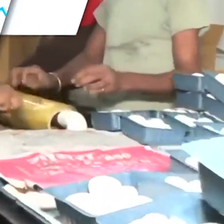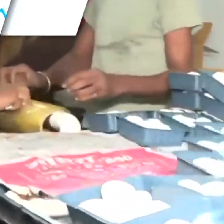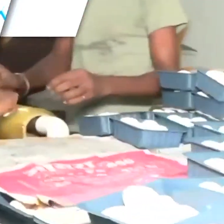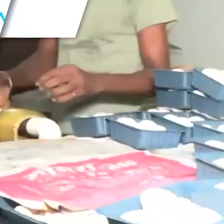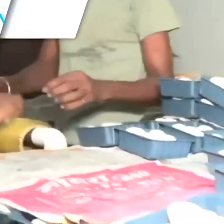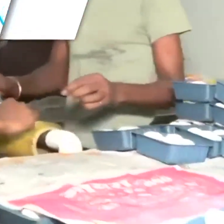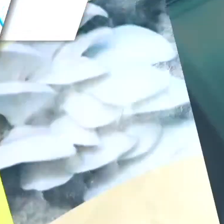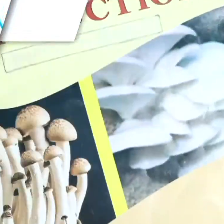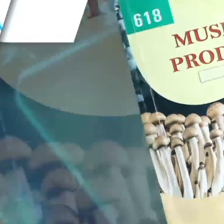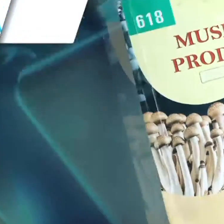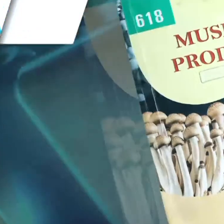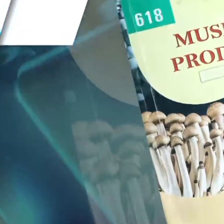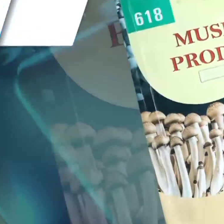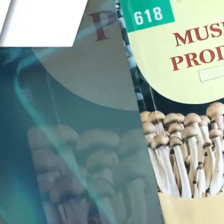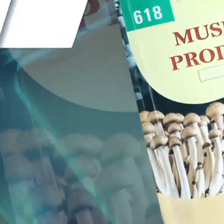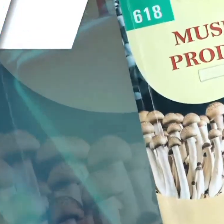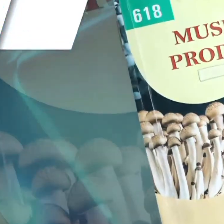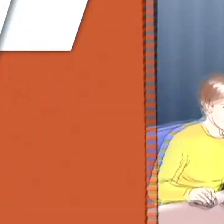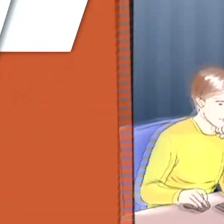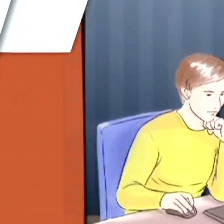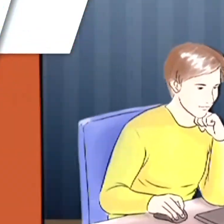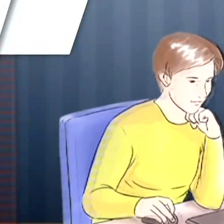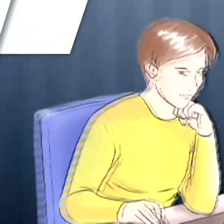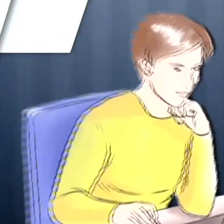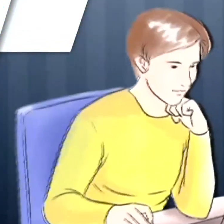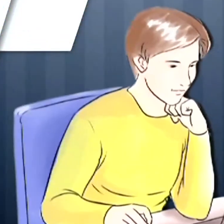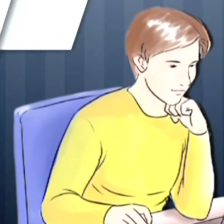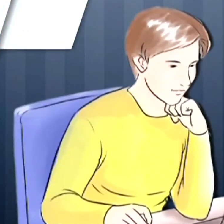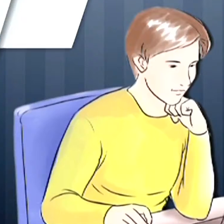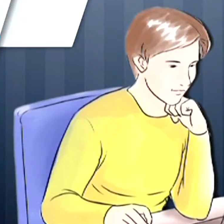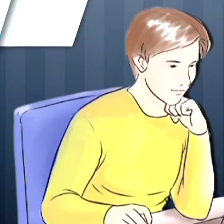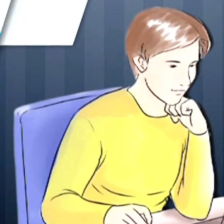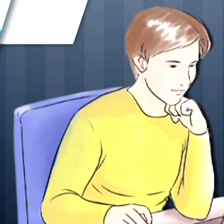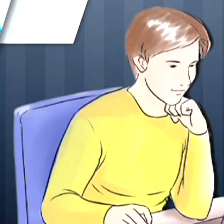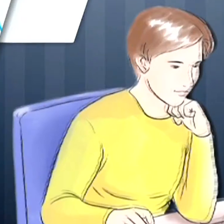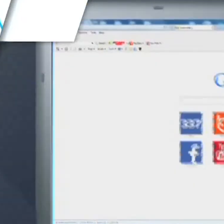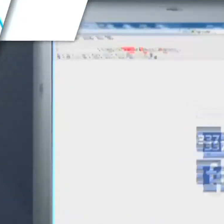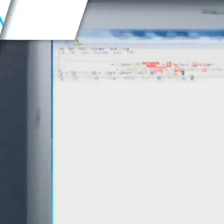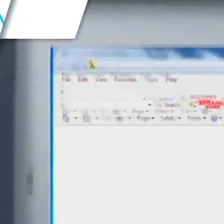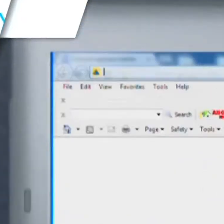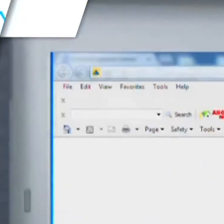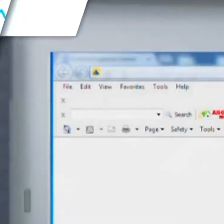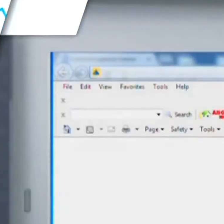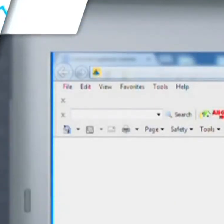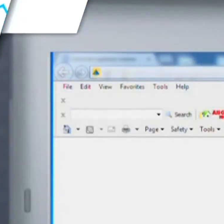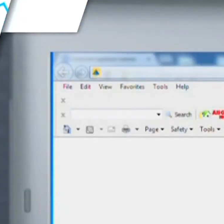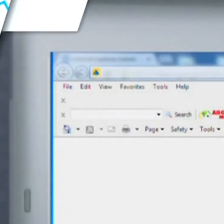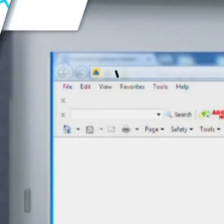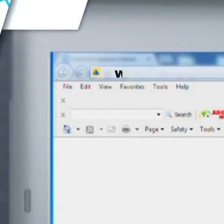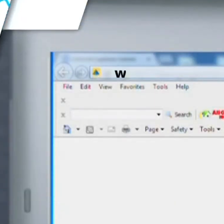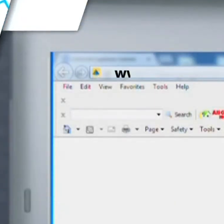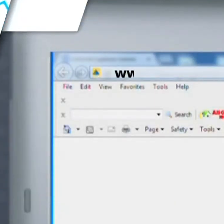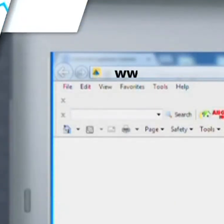इस पाठ्यक्रम में प्रवेश लें और जानकारी के लिए अभी लॉगिन करें NIOS की वेबसाइट